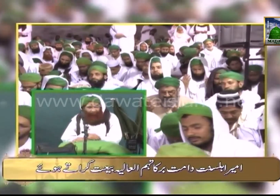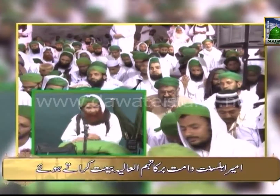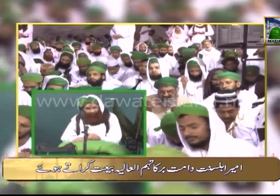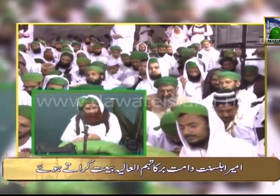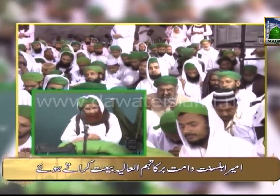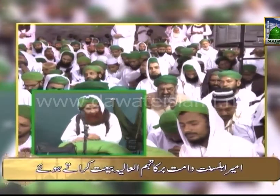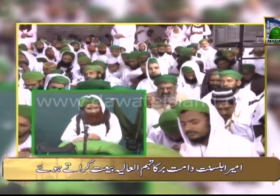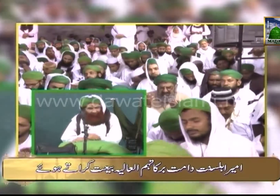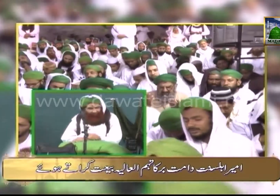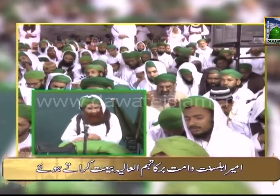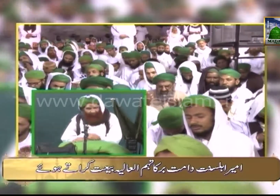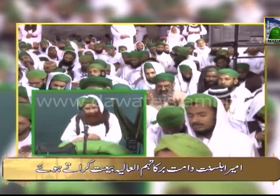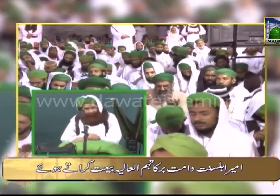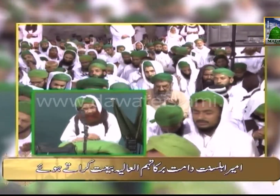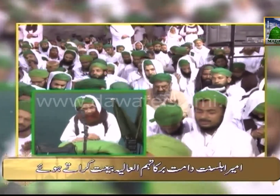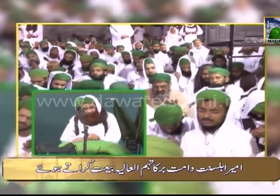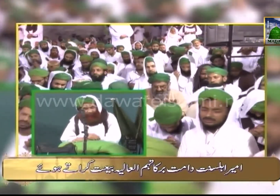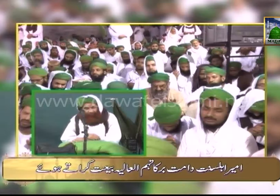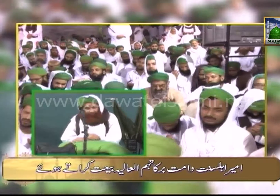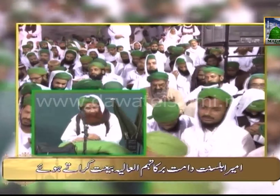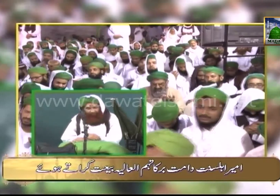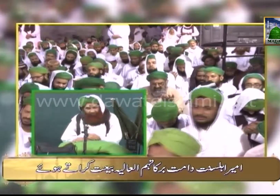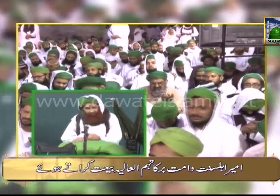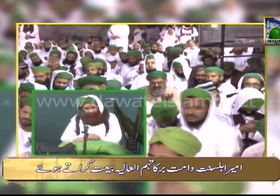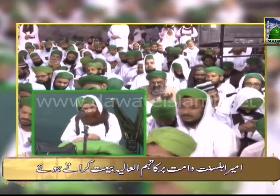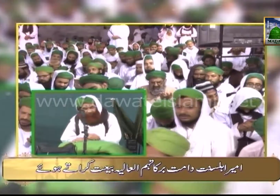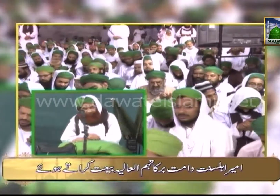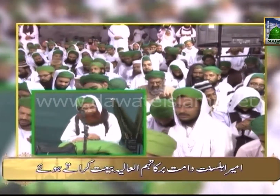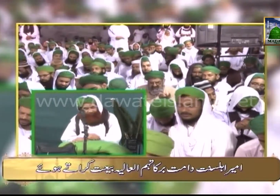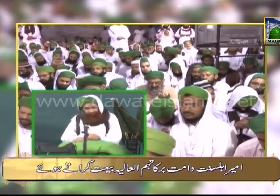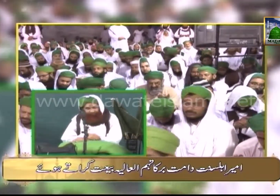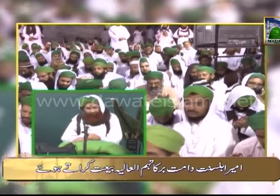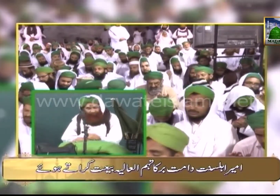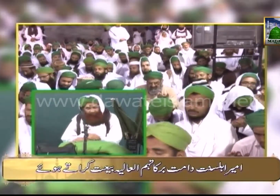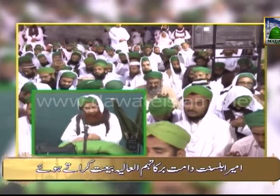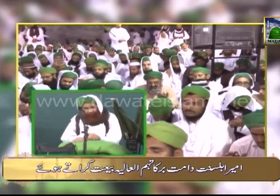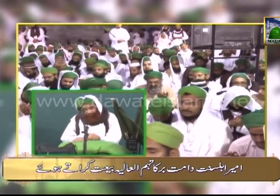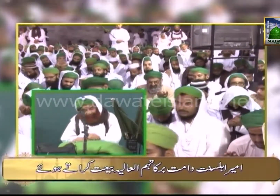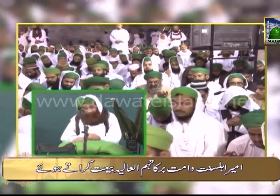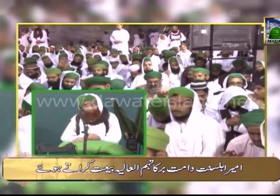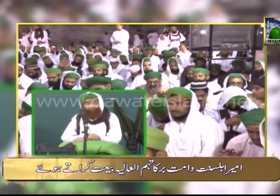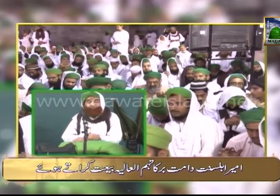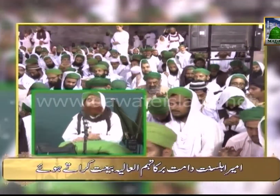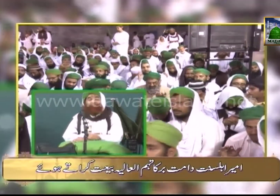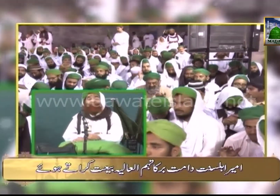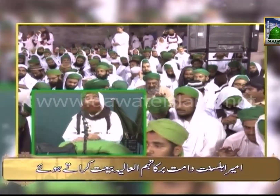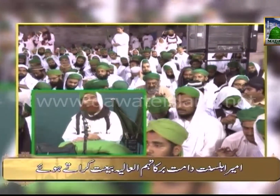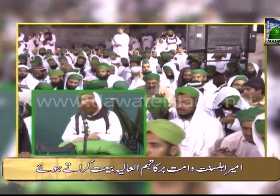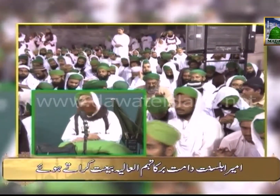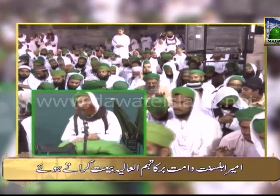ہے ذات باری، عطاری ہوں عطاری، نسبت